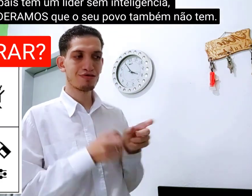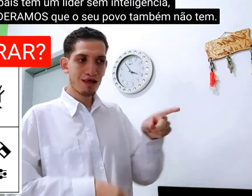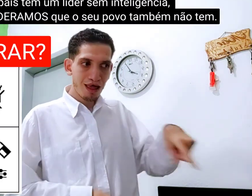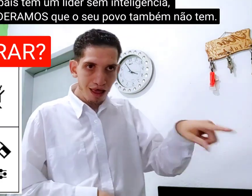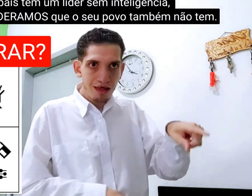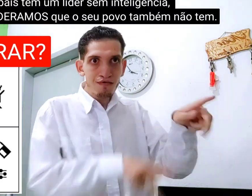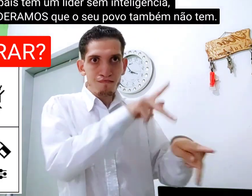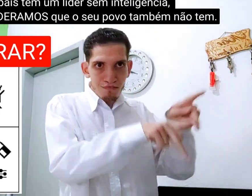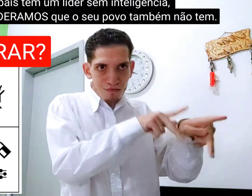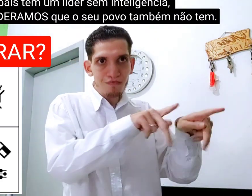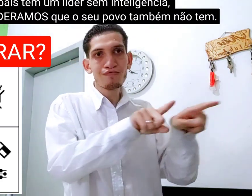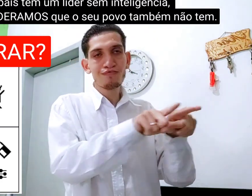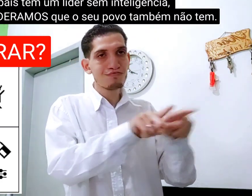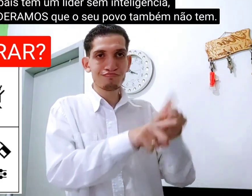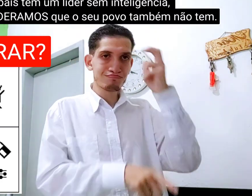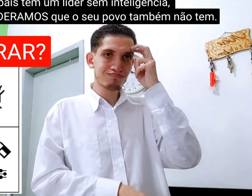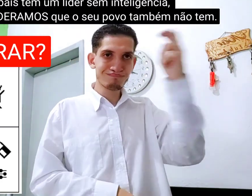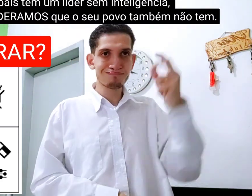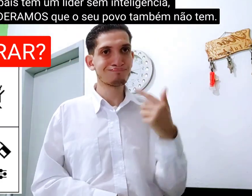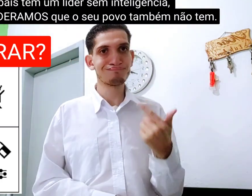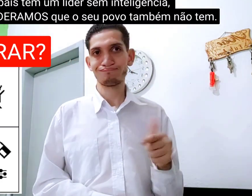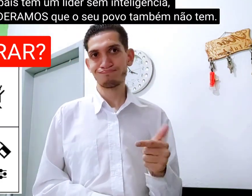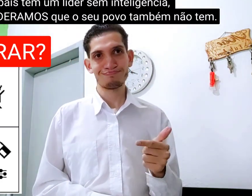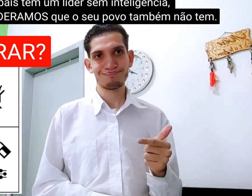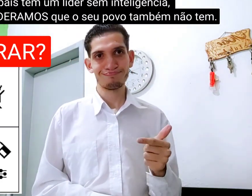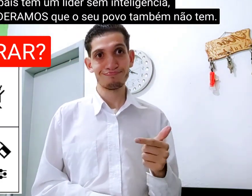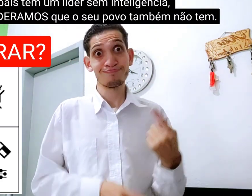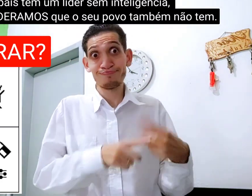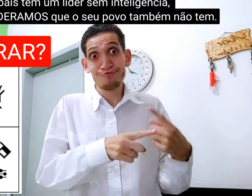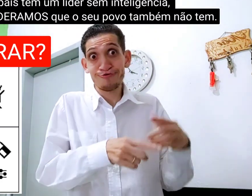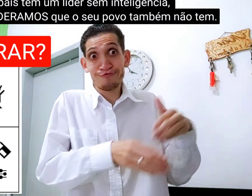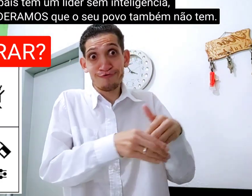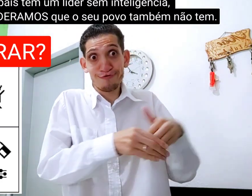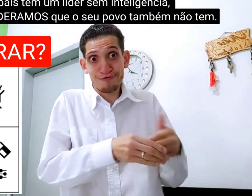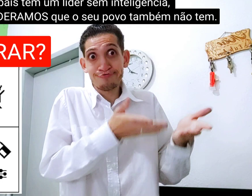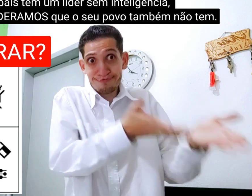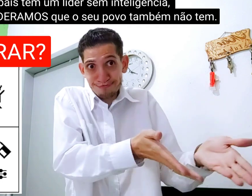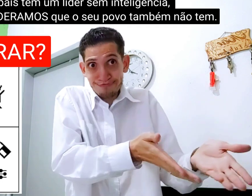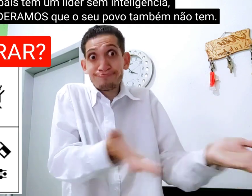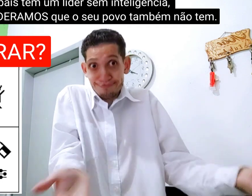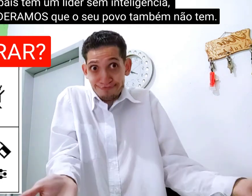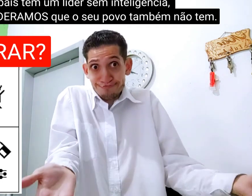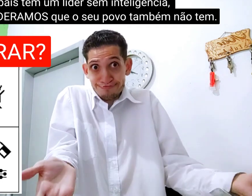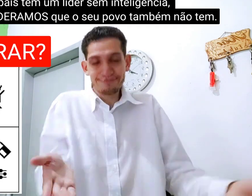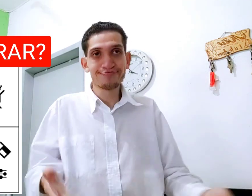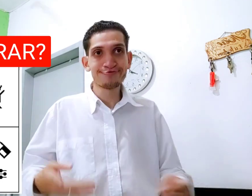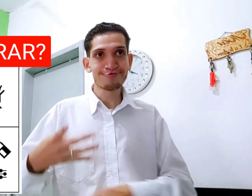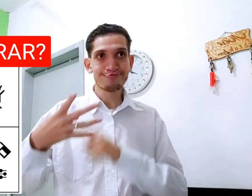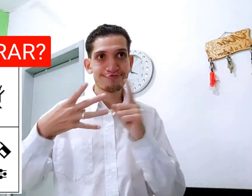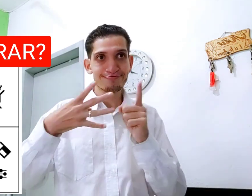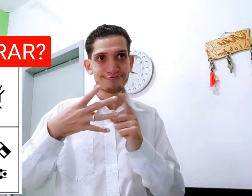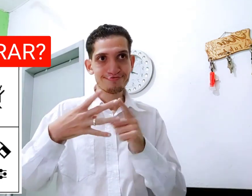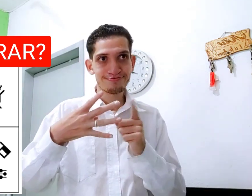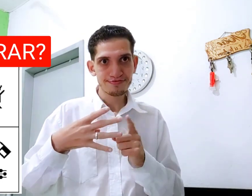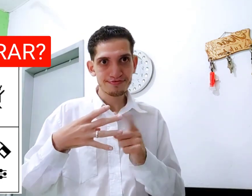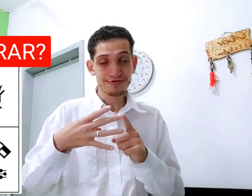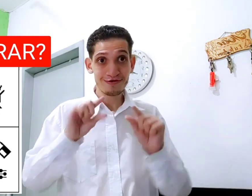Nós percebemos, eles, povo, também, inteligência, perdão. Porque votaram nele, né? A